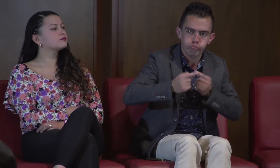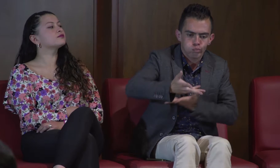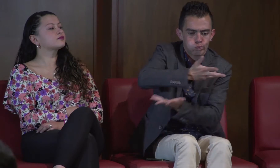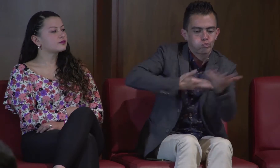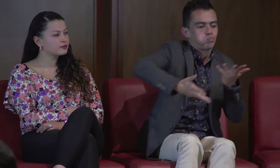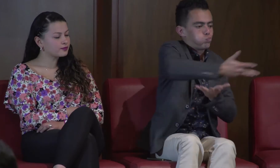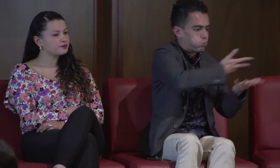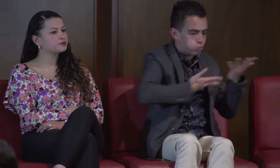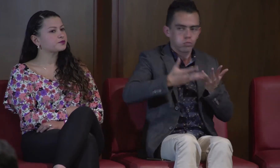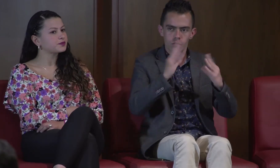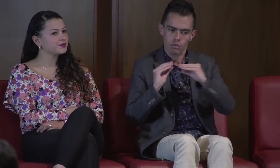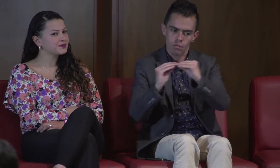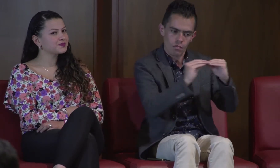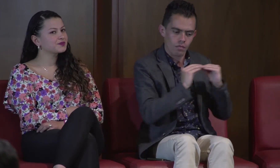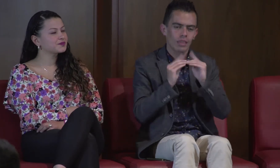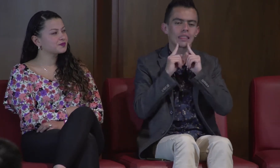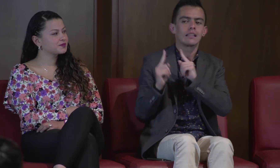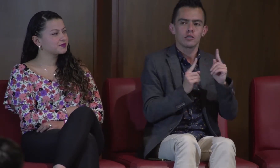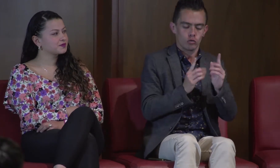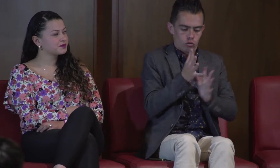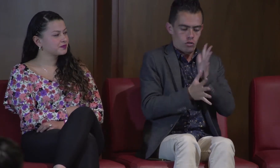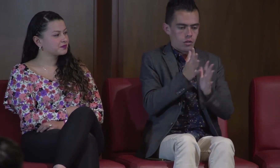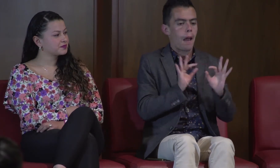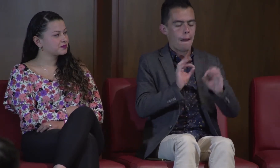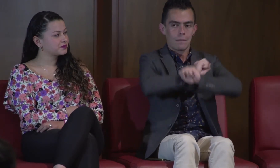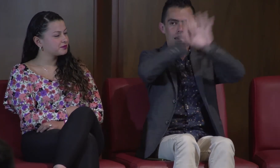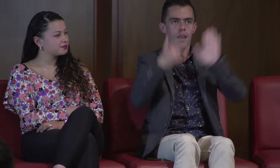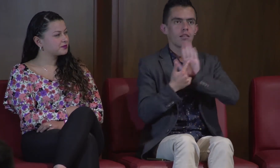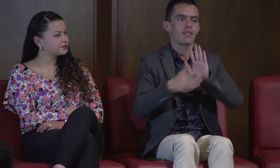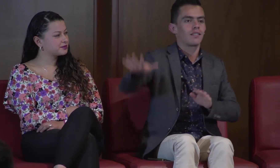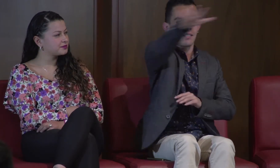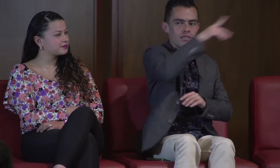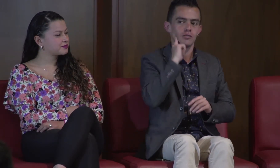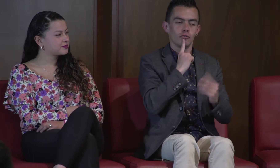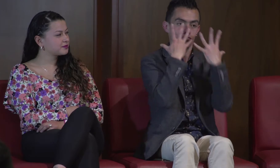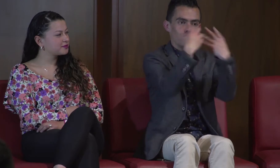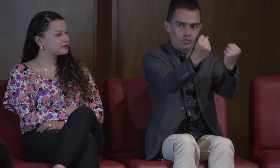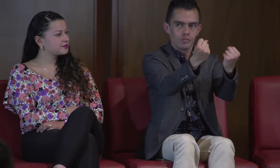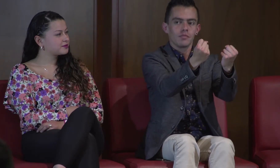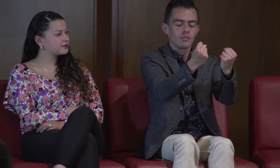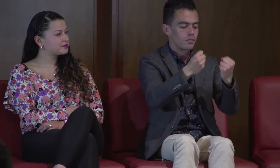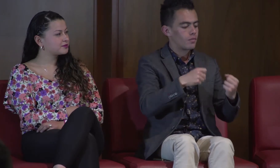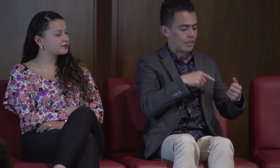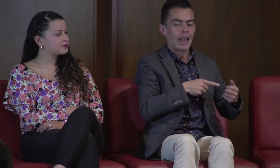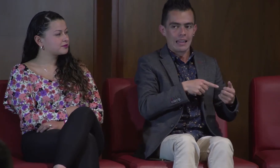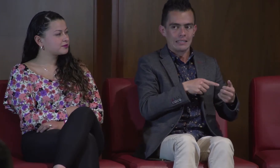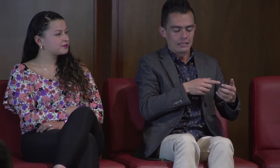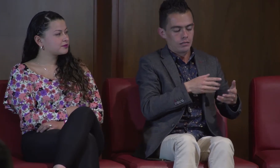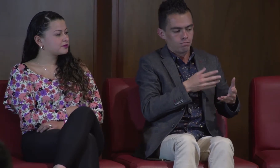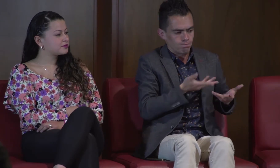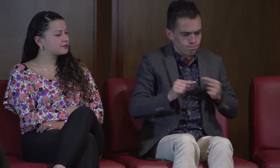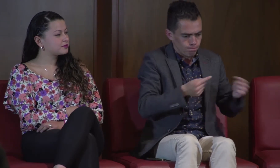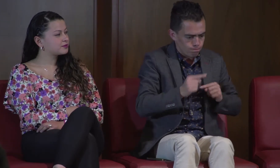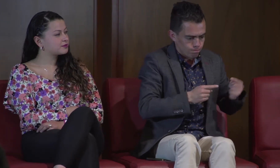la transferencia, pero antes debe haber un proceso de discusión y, digamos, de alguna u otra otra manera también ponernos de acuerdo para que